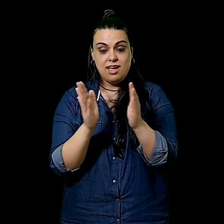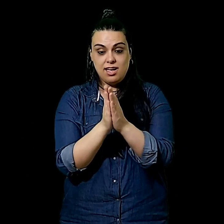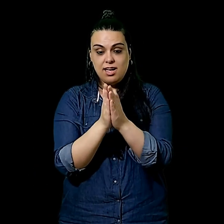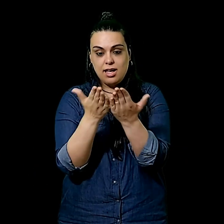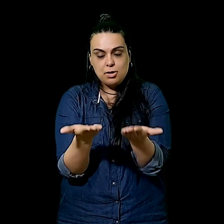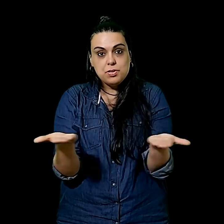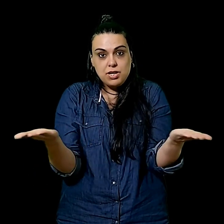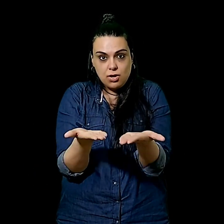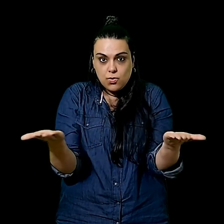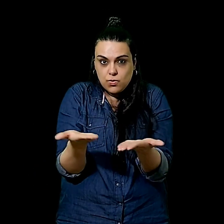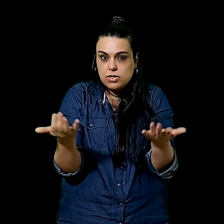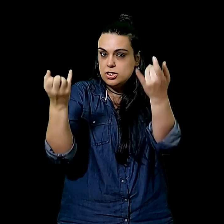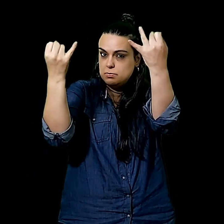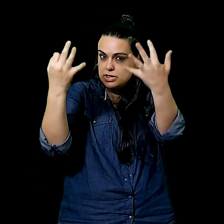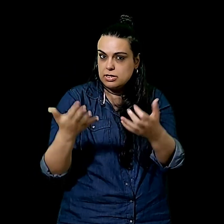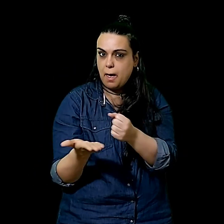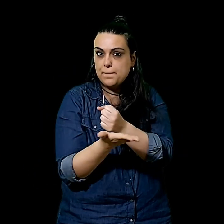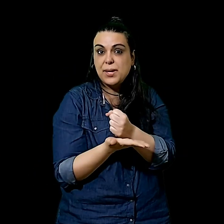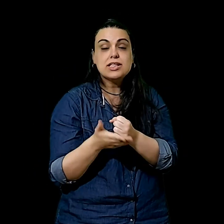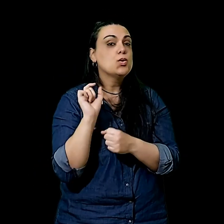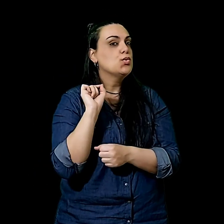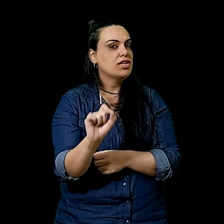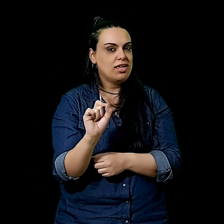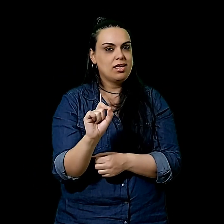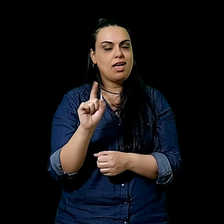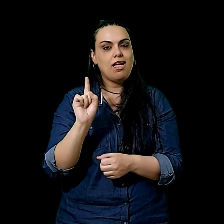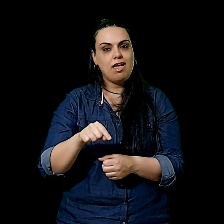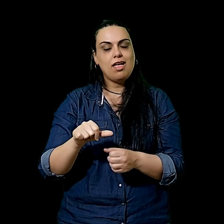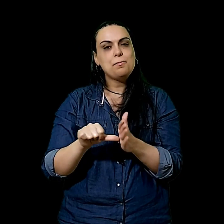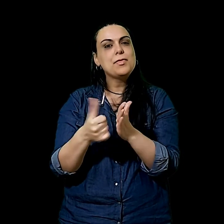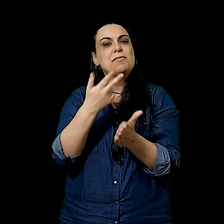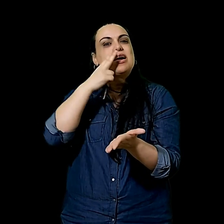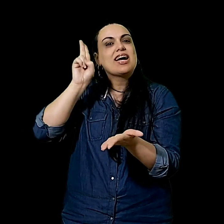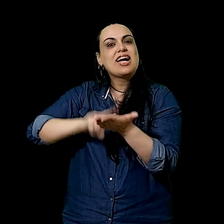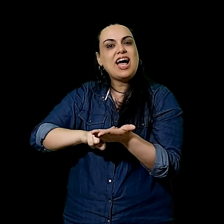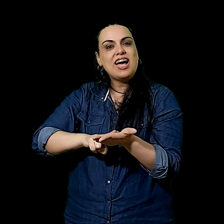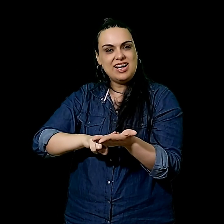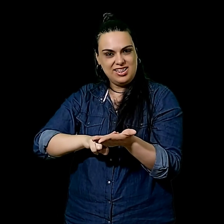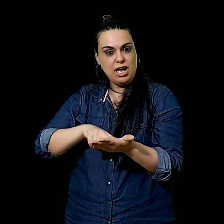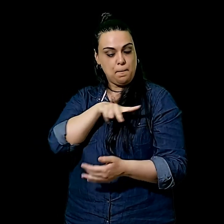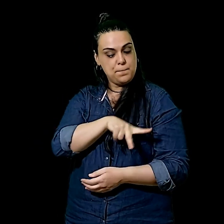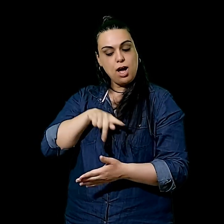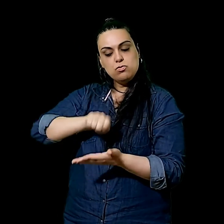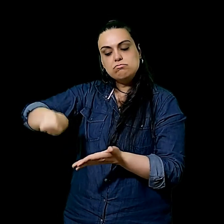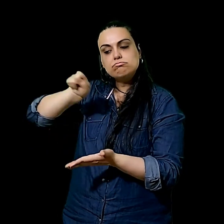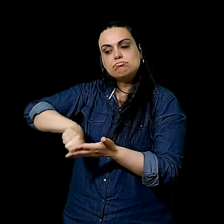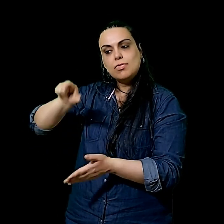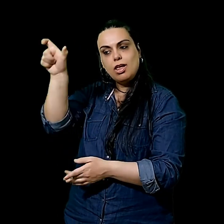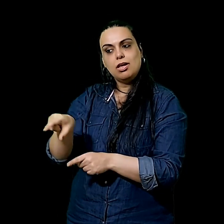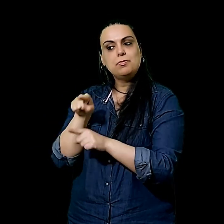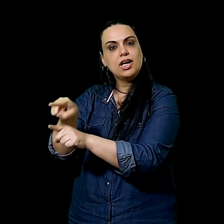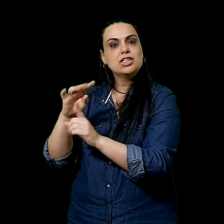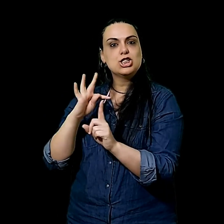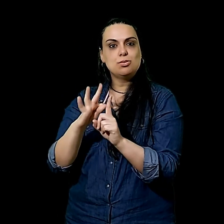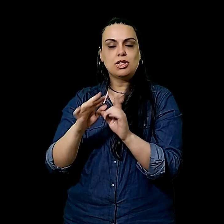base para nós iniciarmos, está na primeira carta de Paulo a Timóteo. Então,